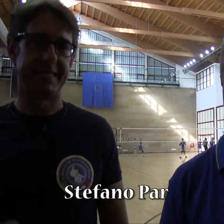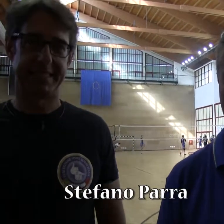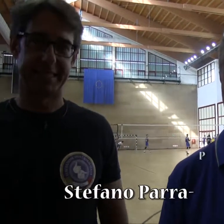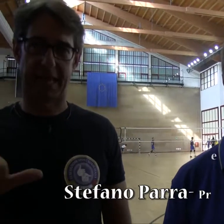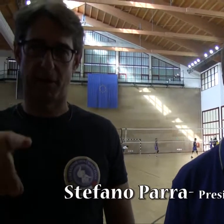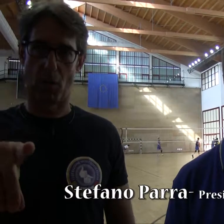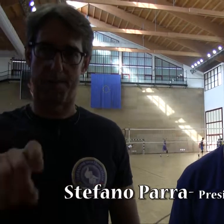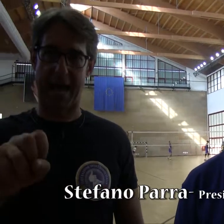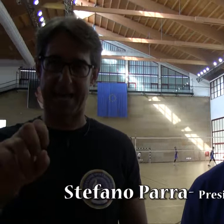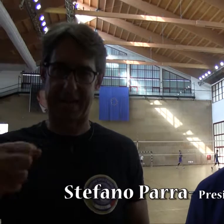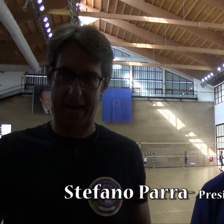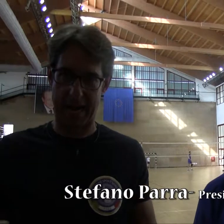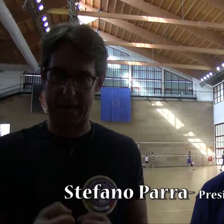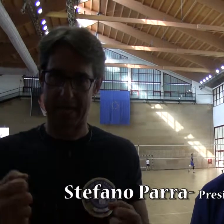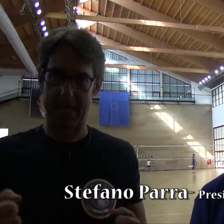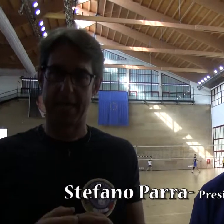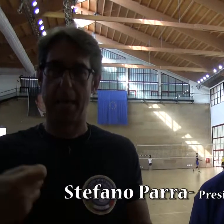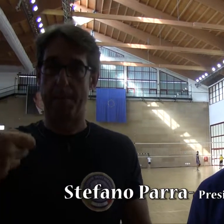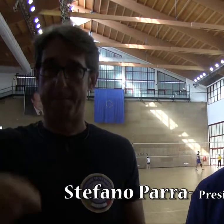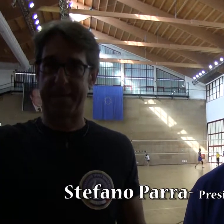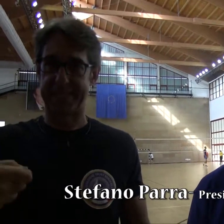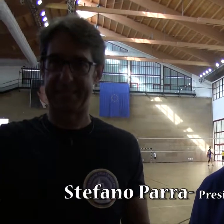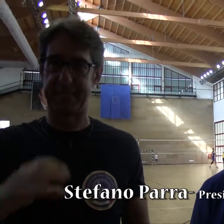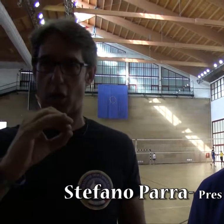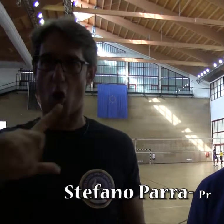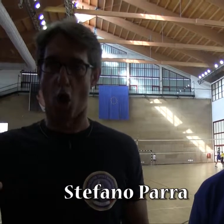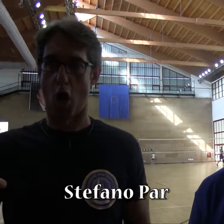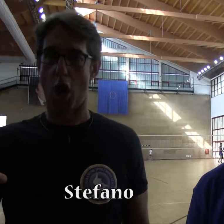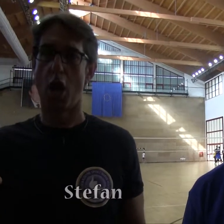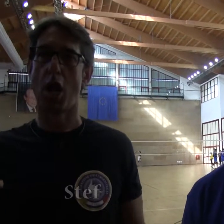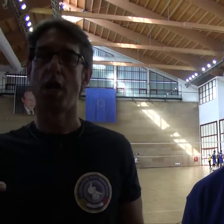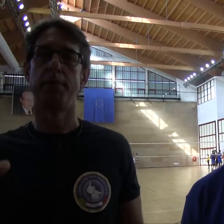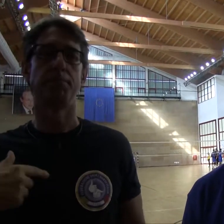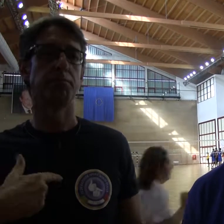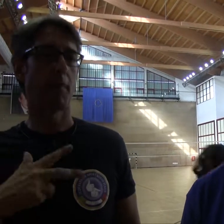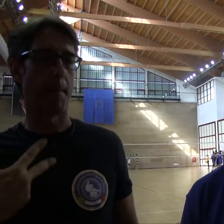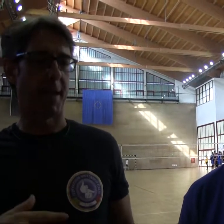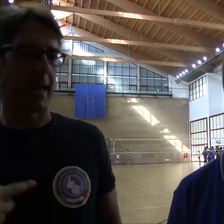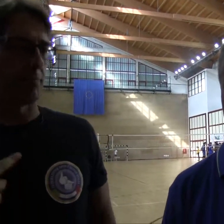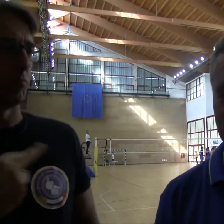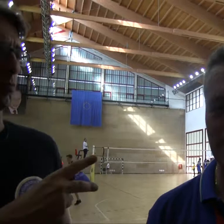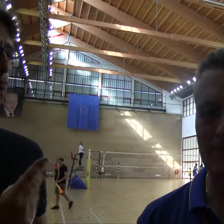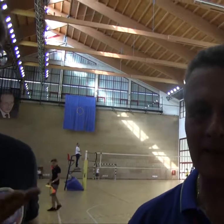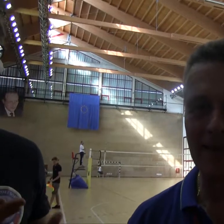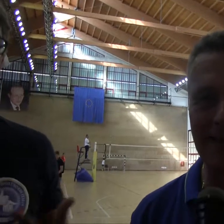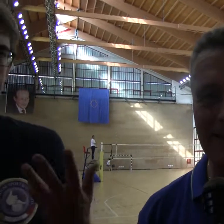Stefano Parra, presidente del comitato organizzatore, come ha risposto Palermo a questo evento?